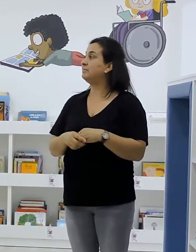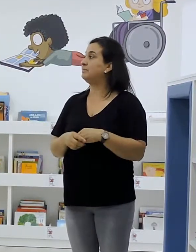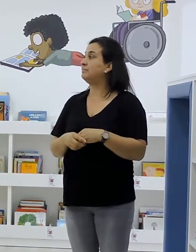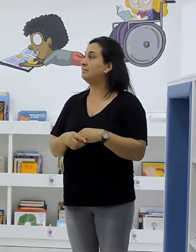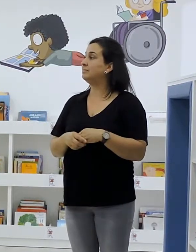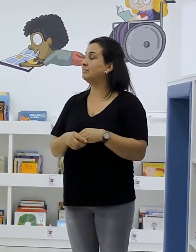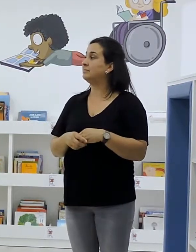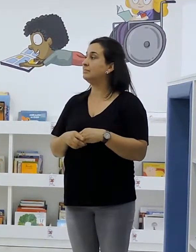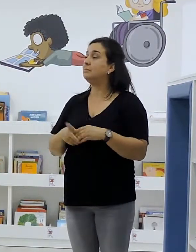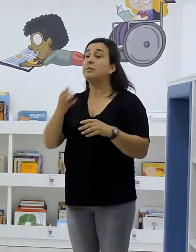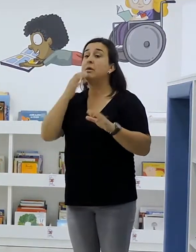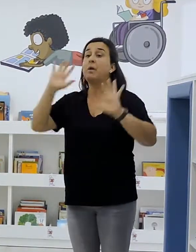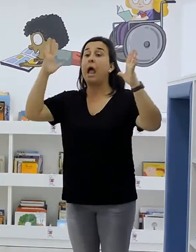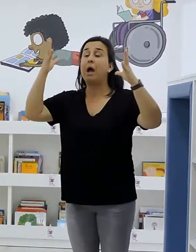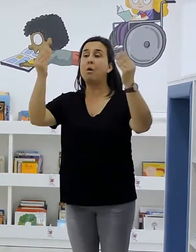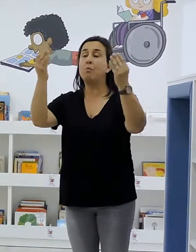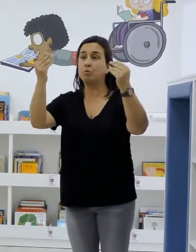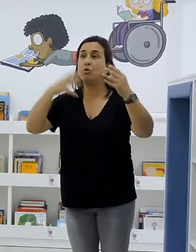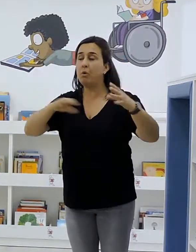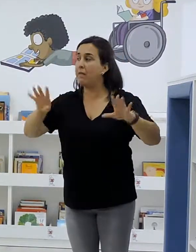A ver, si me aplauden mucho se puede ver hasta como...